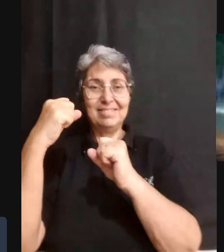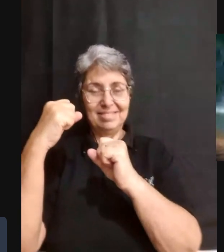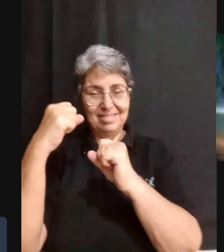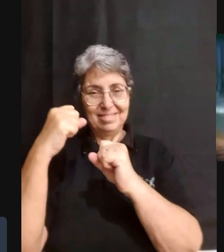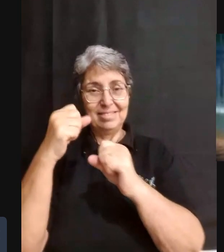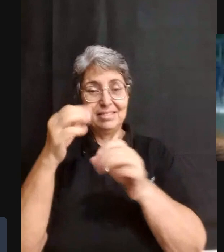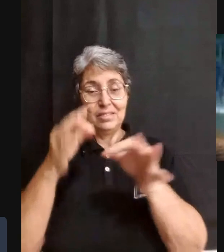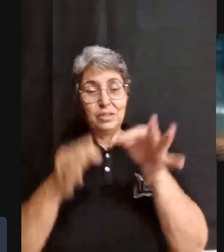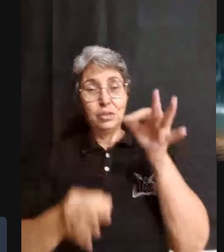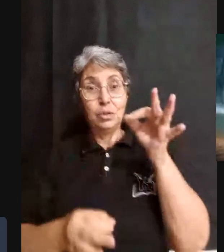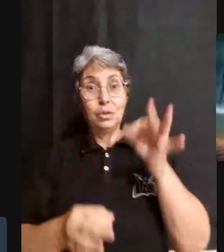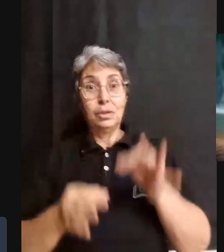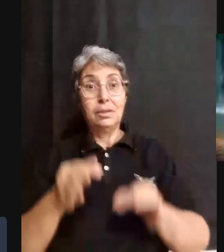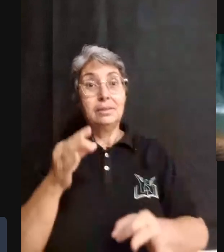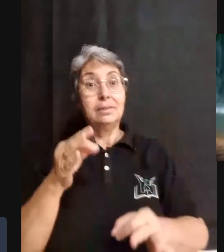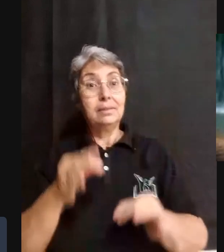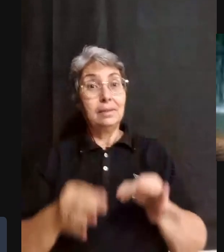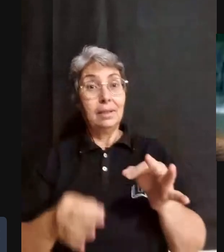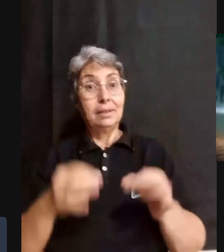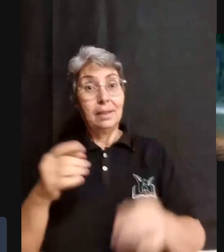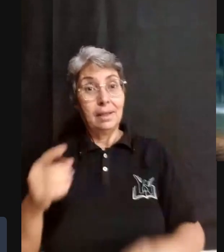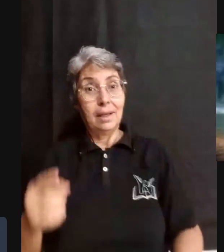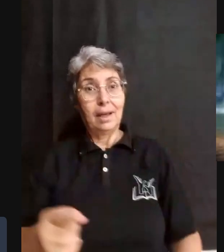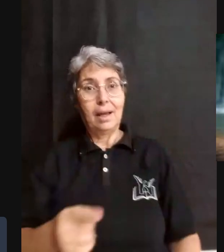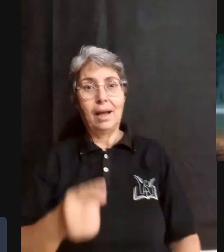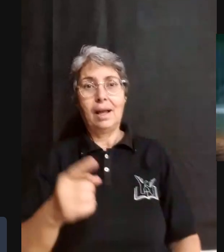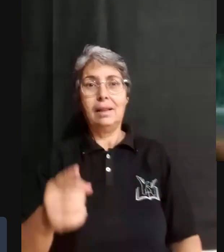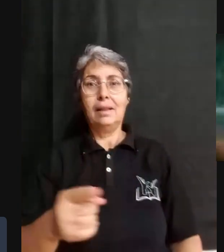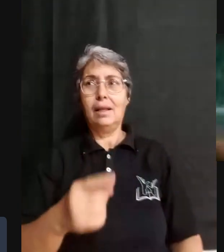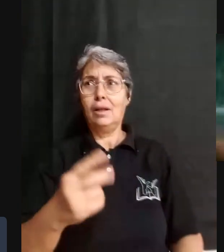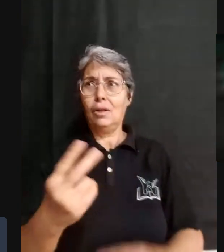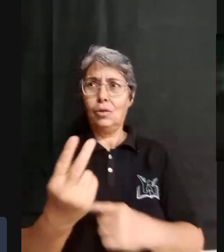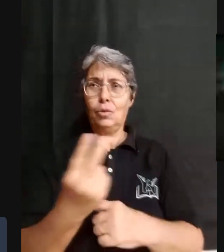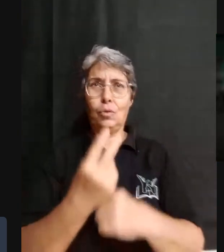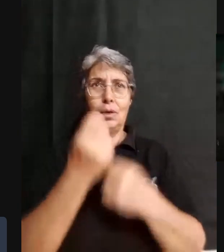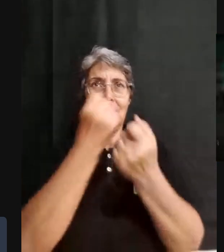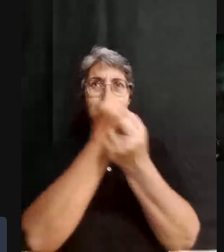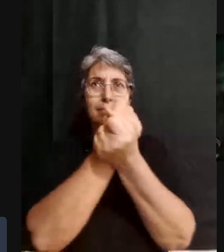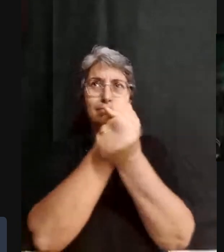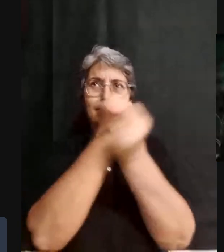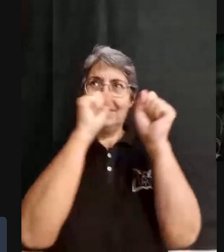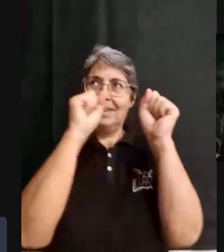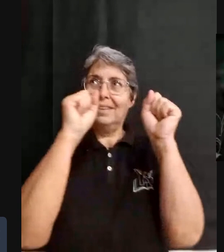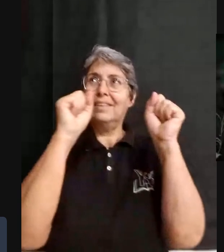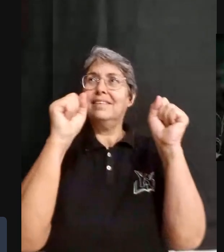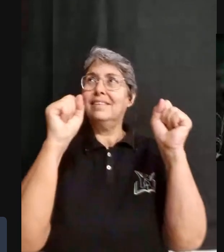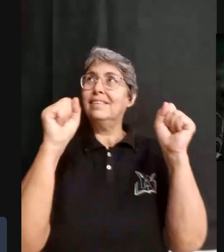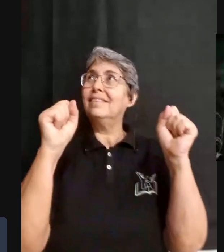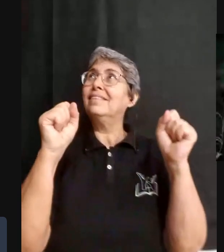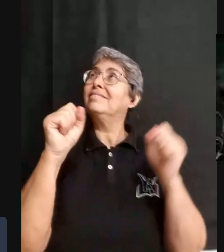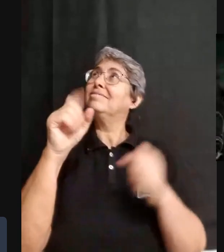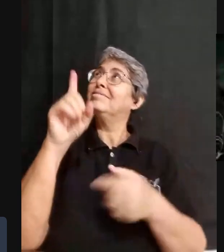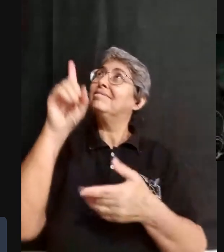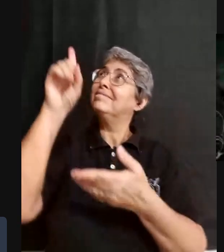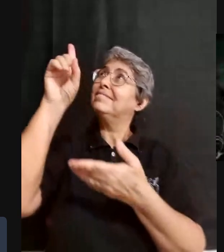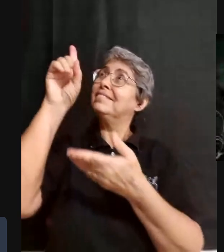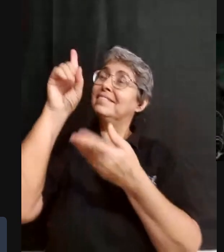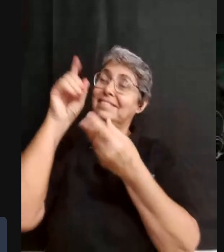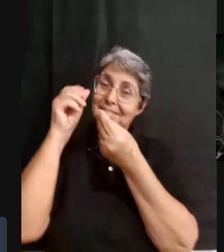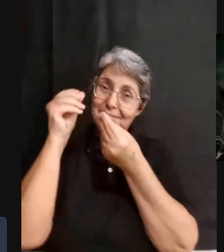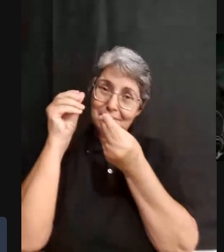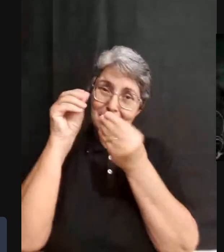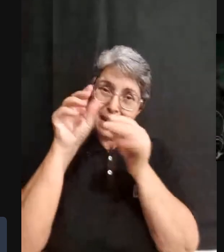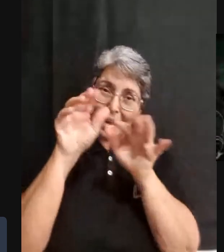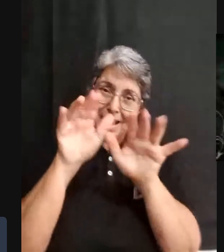eterna que nos livra e nos concede